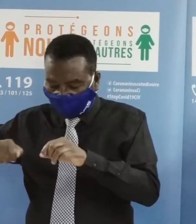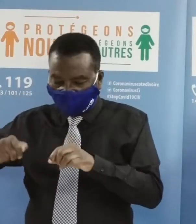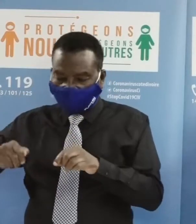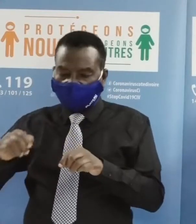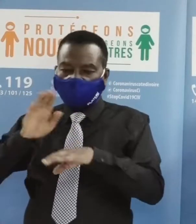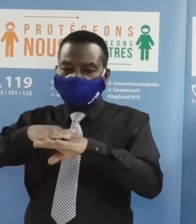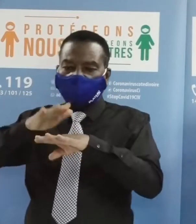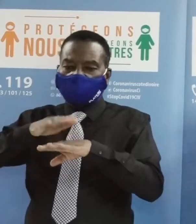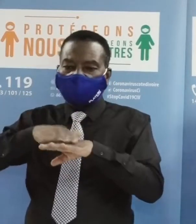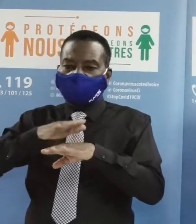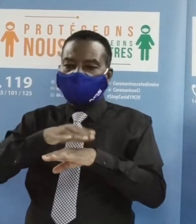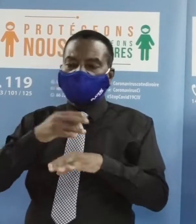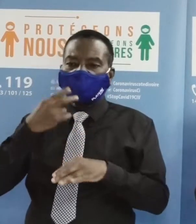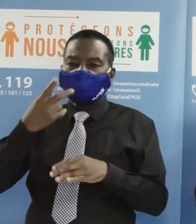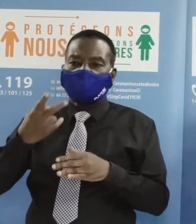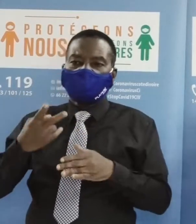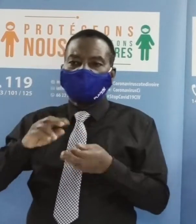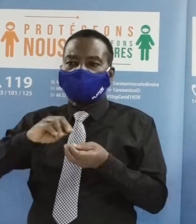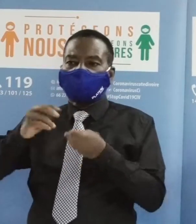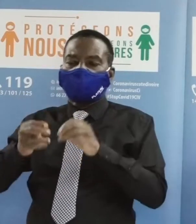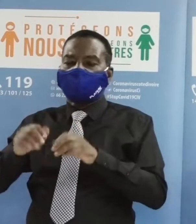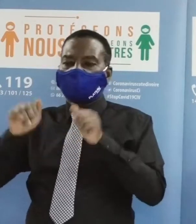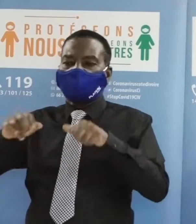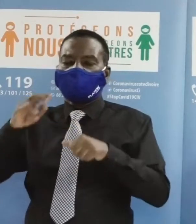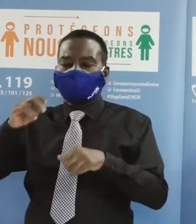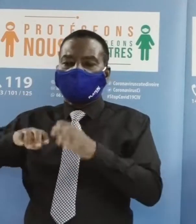de diagnostic de notre pays